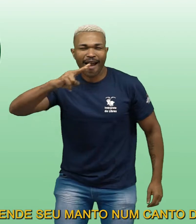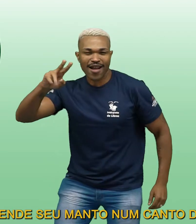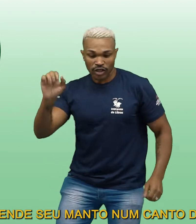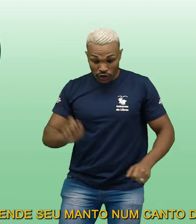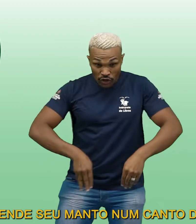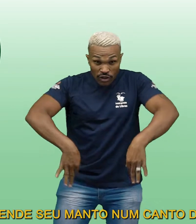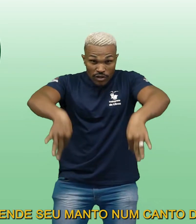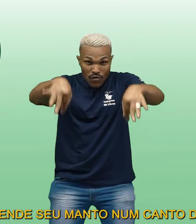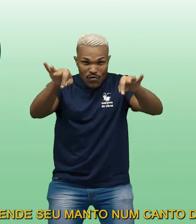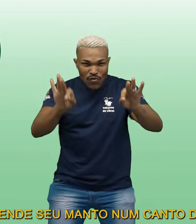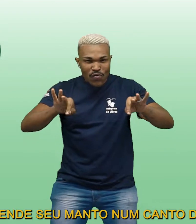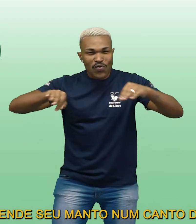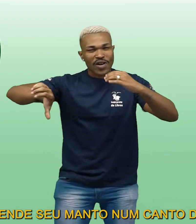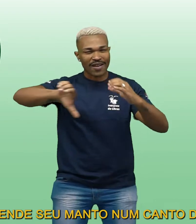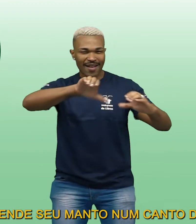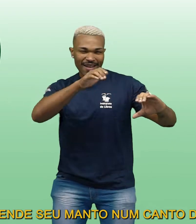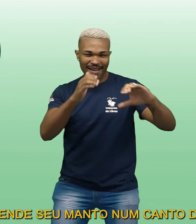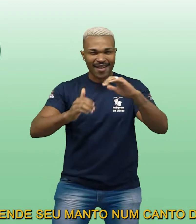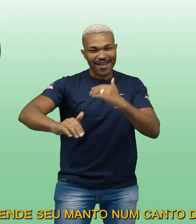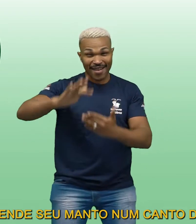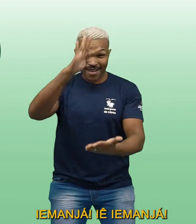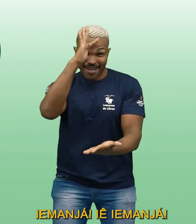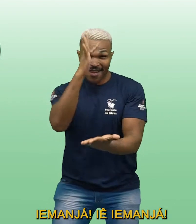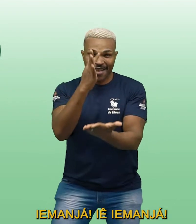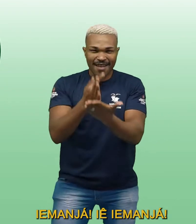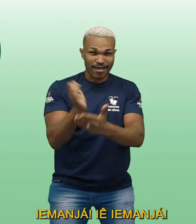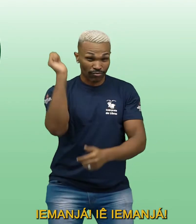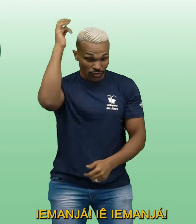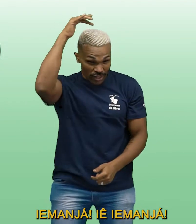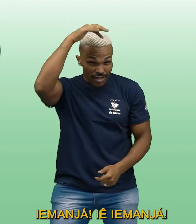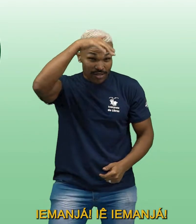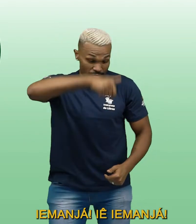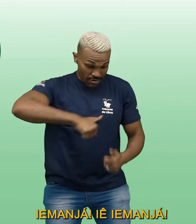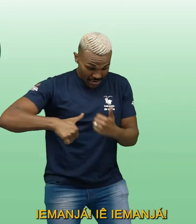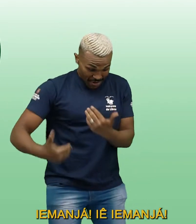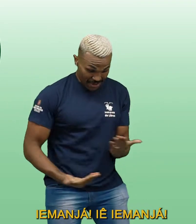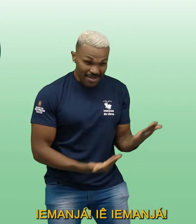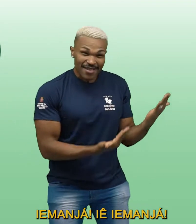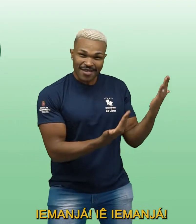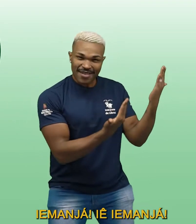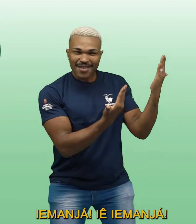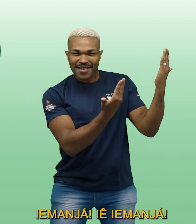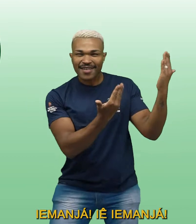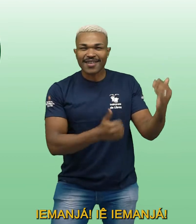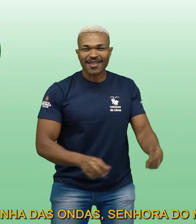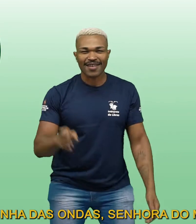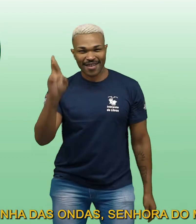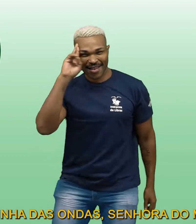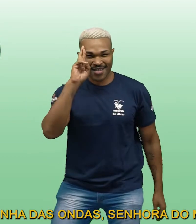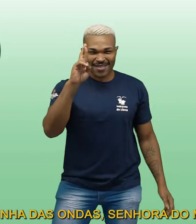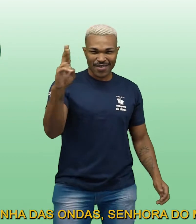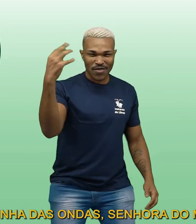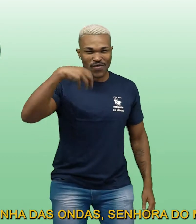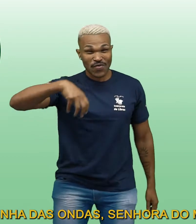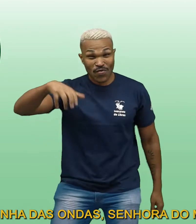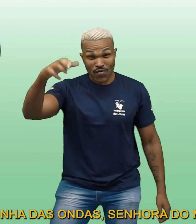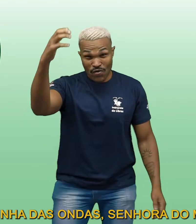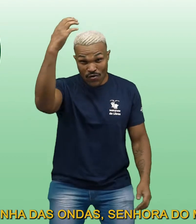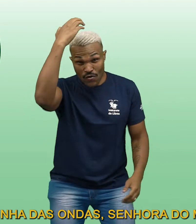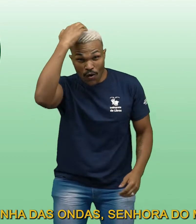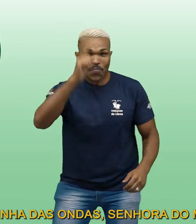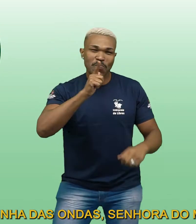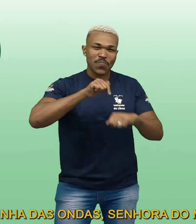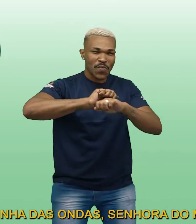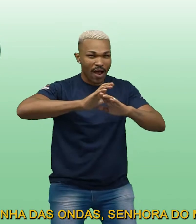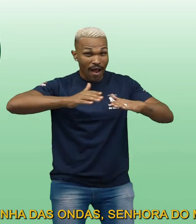estende seu manto num campo de fé. Iemanjá, Iemanjá, Iemanjá, rainha da senhora